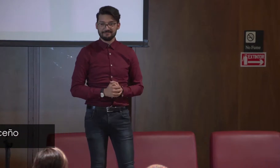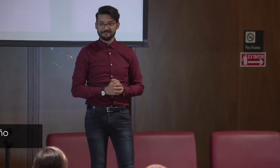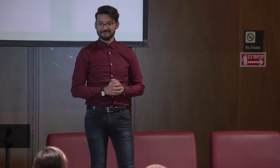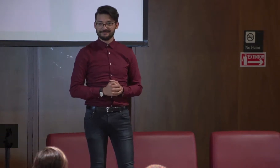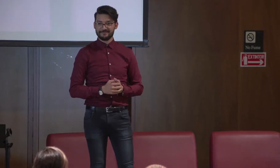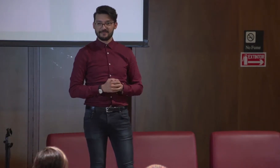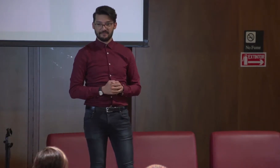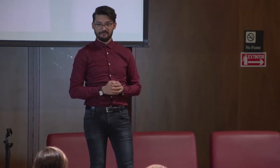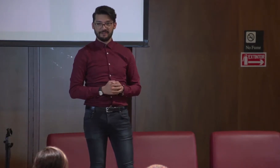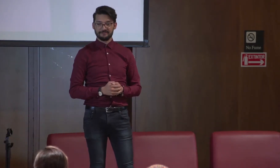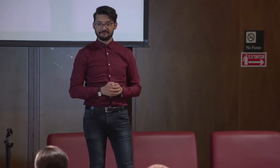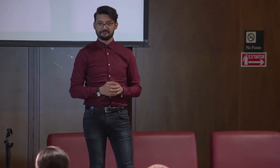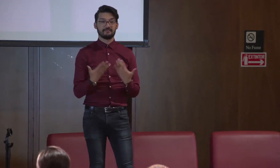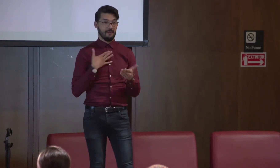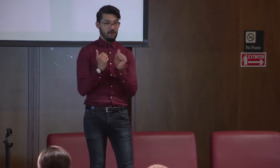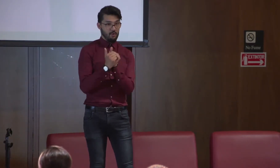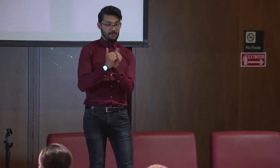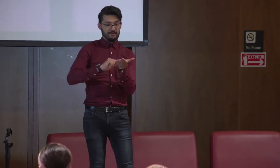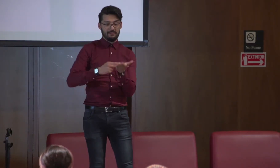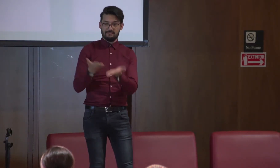la Subdirección de Promoción y Desarrollo.